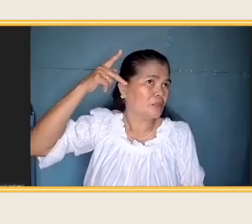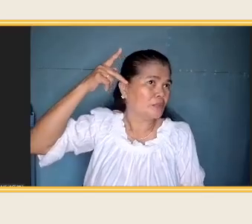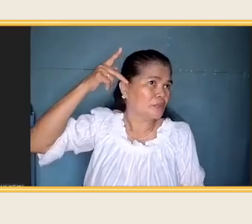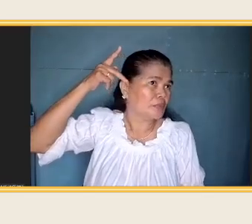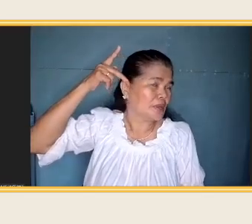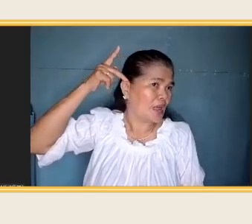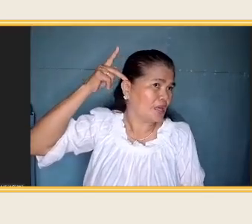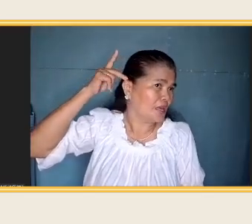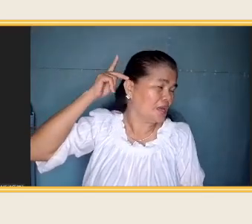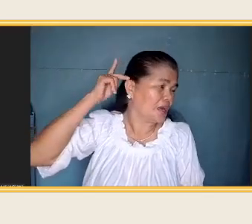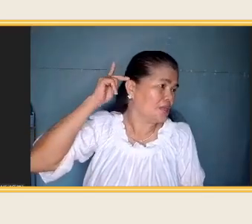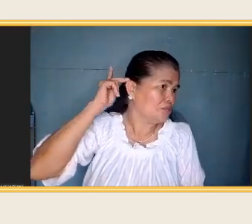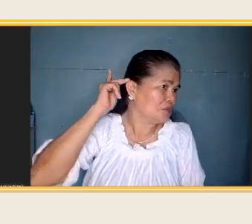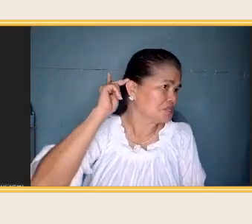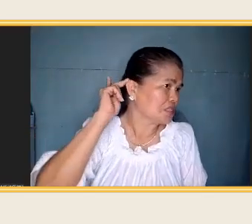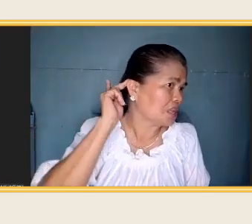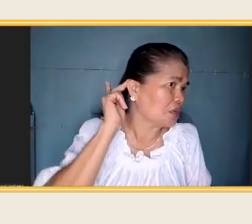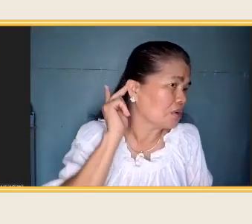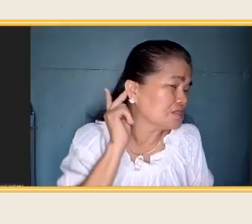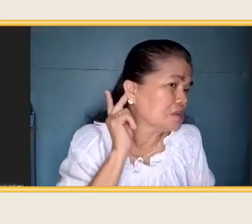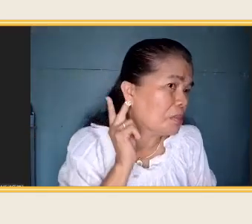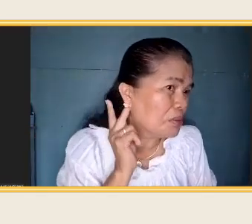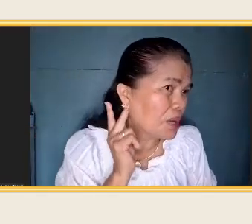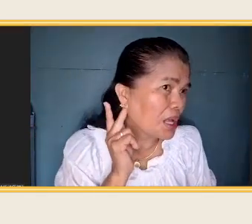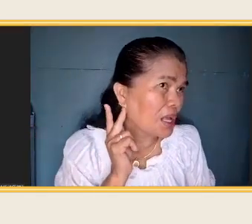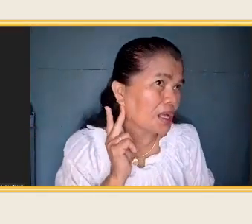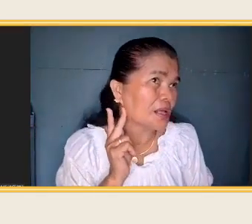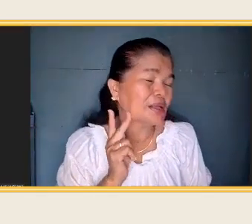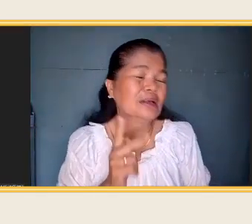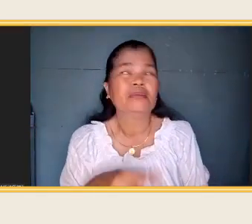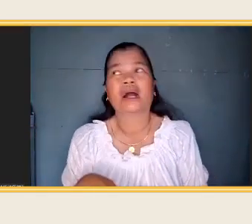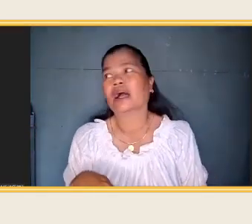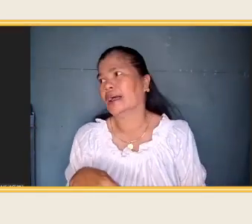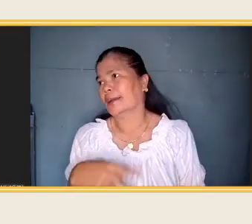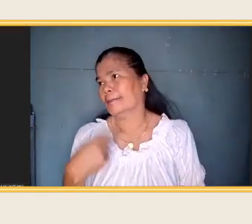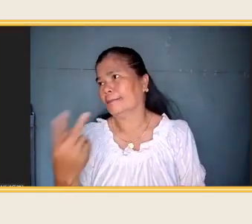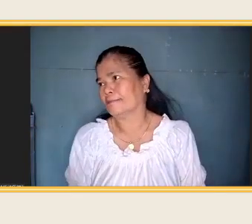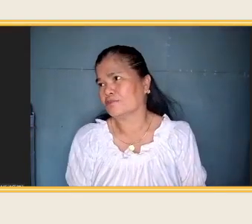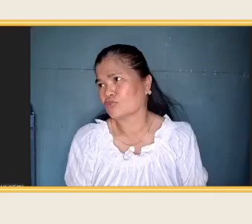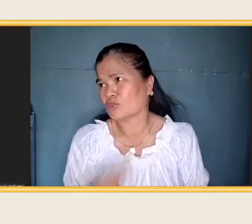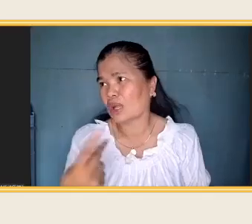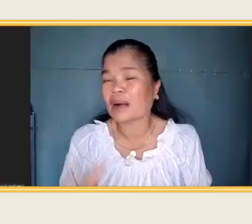freehand, igaganyan mo na sa tenga. Kasi di ba yung mga